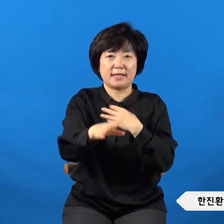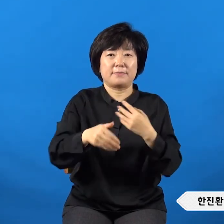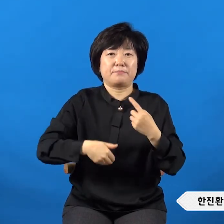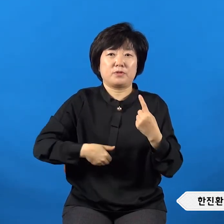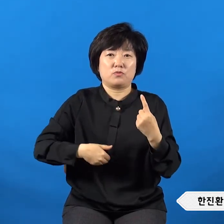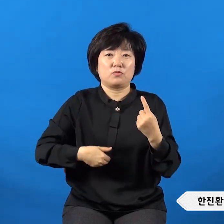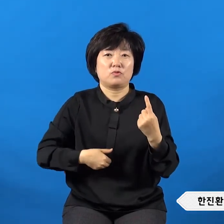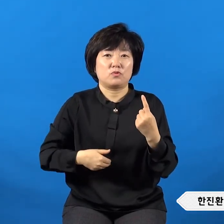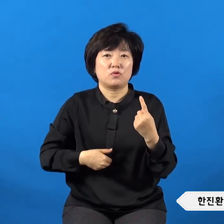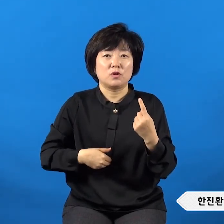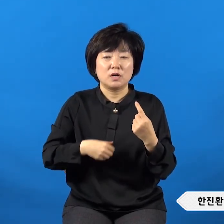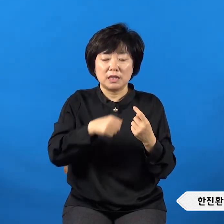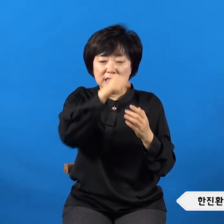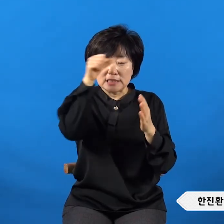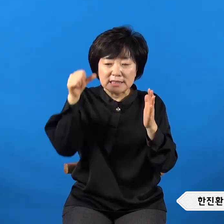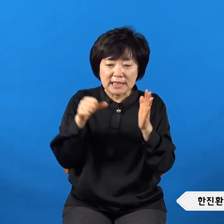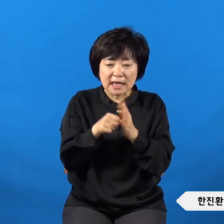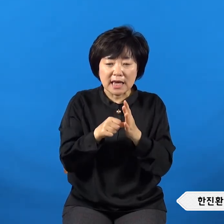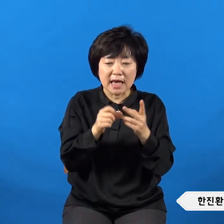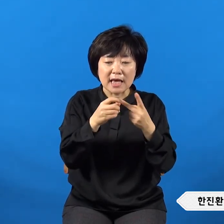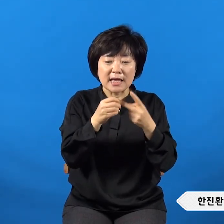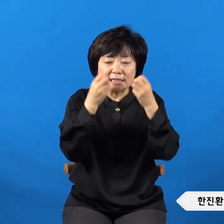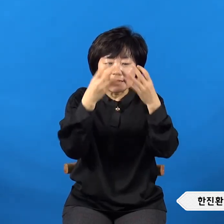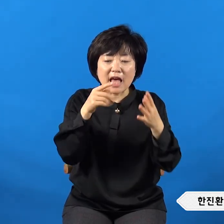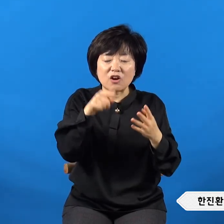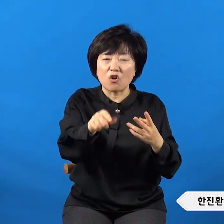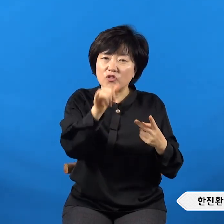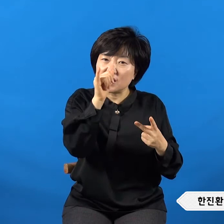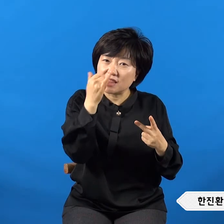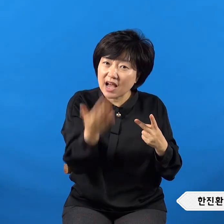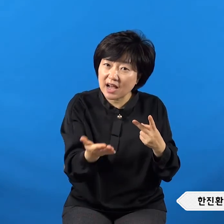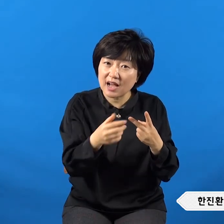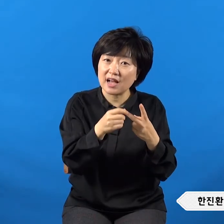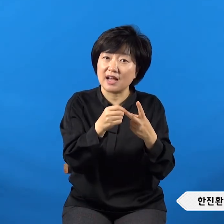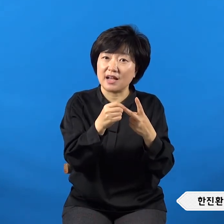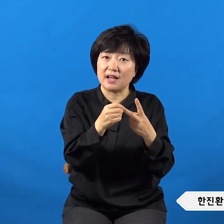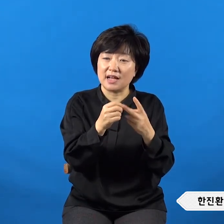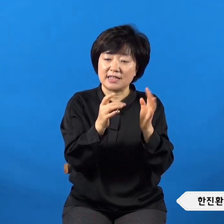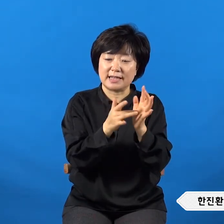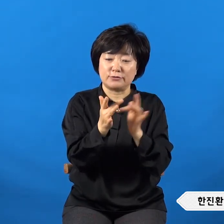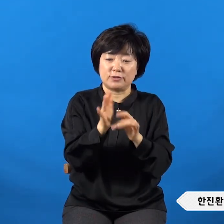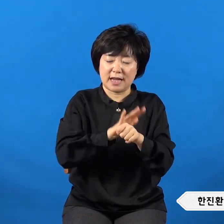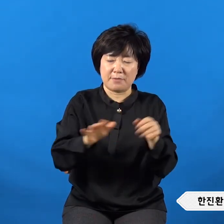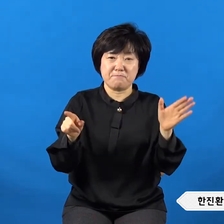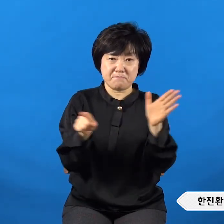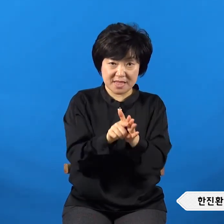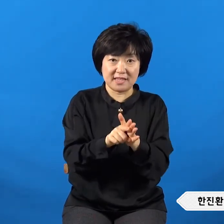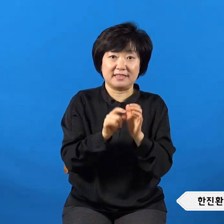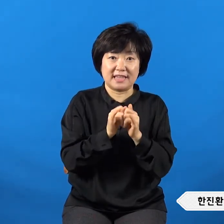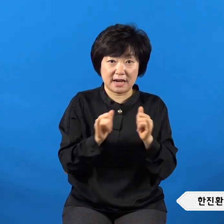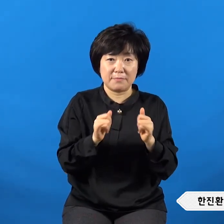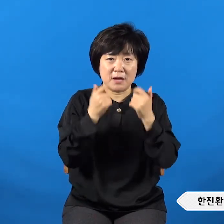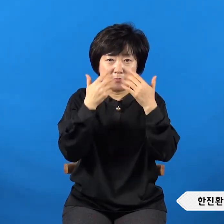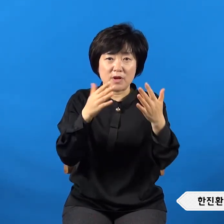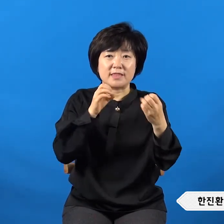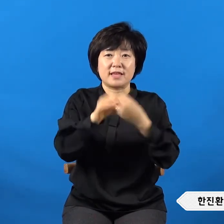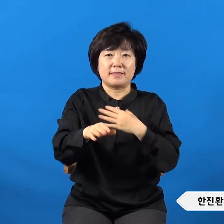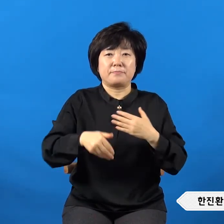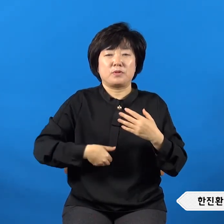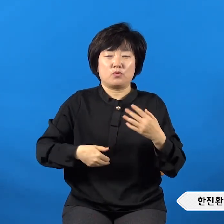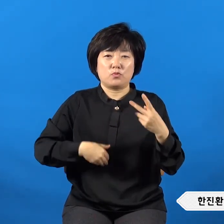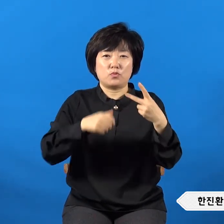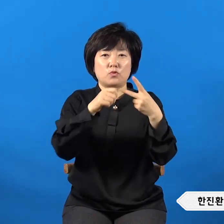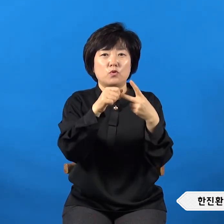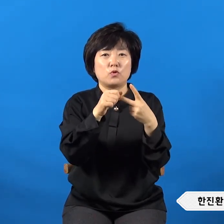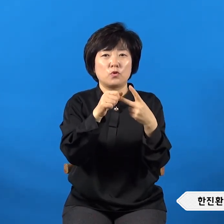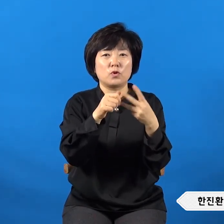됩니다. 인생에 새로운 것이 있는가? 거기에 대해서 예수 제대로 믿는 사람이라면 분명히 대답을 할 수